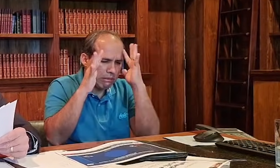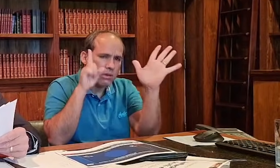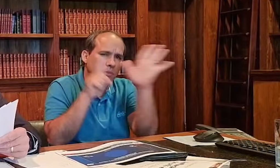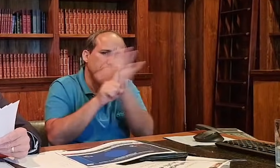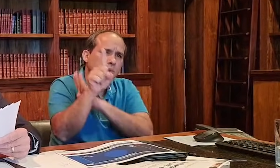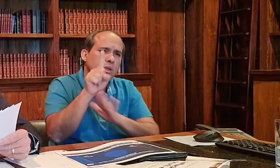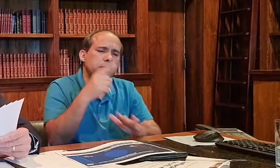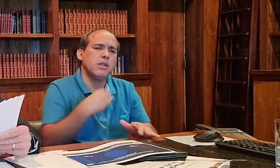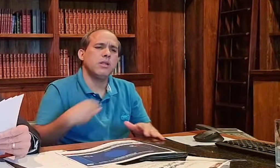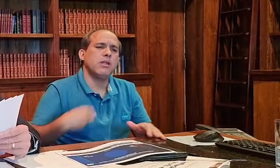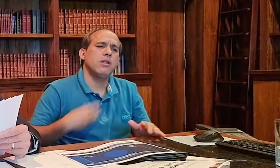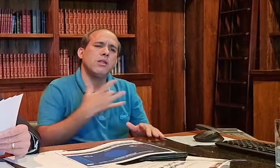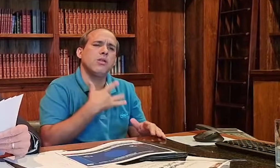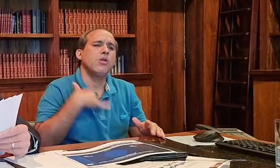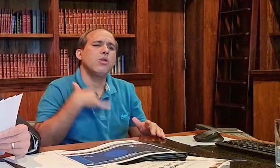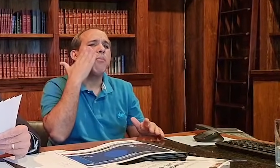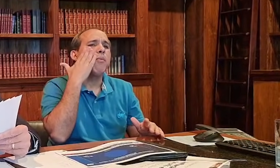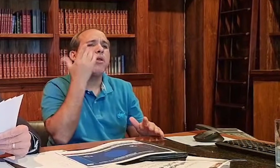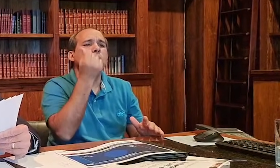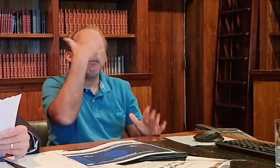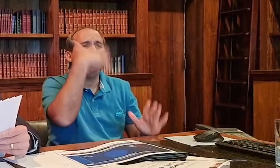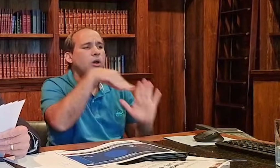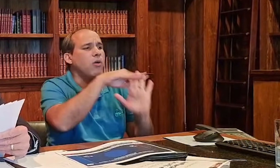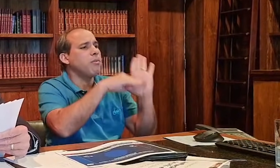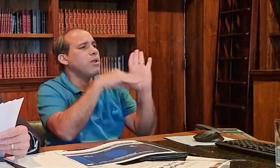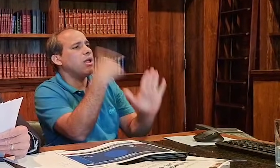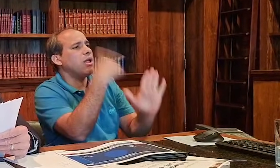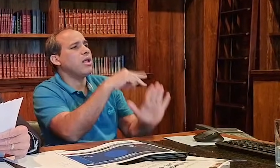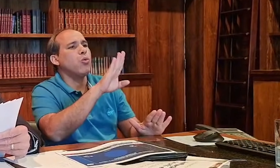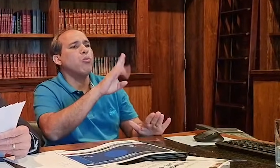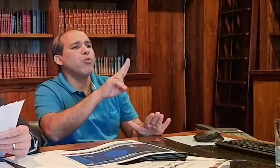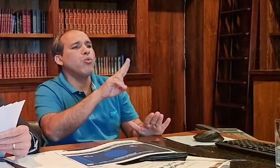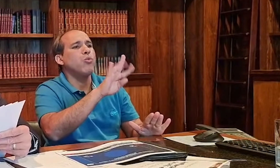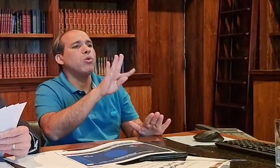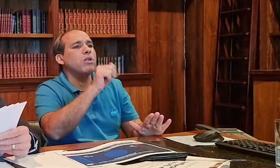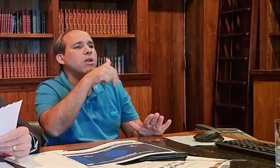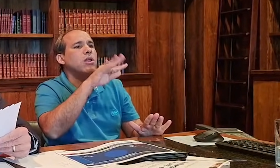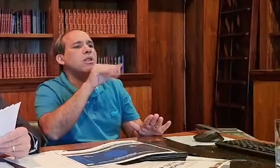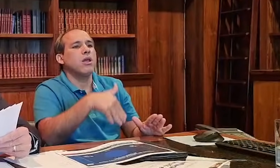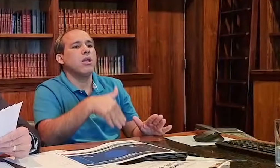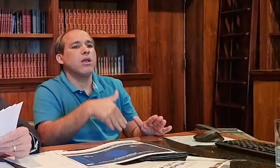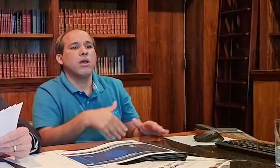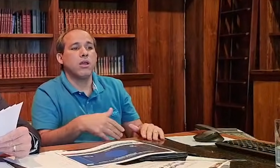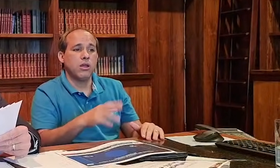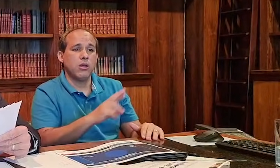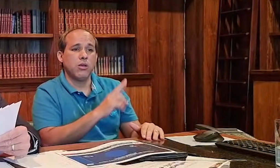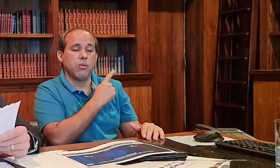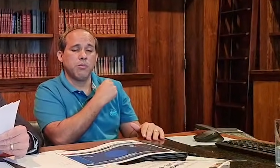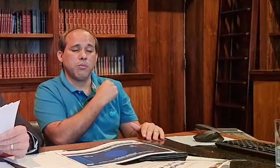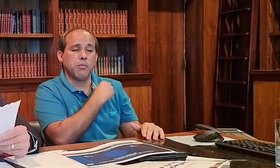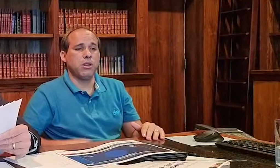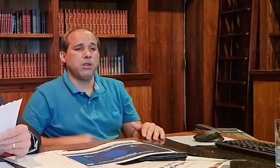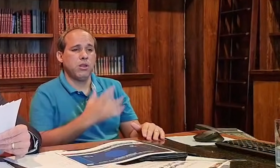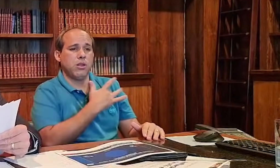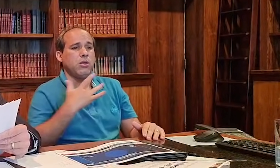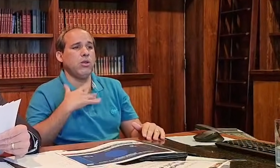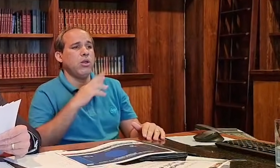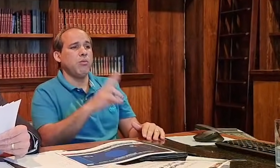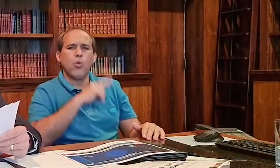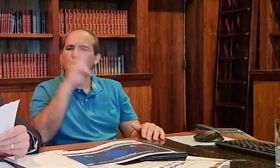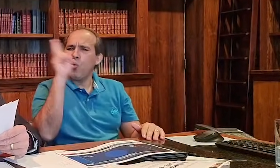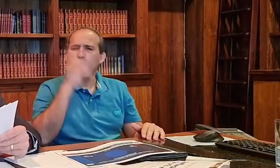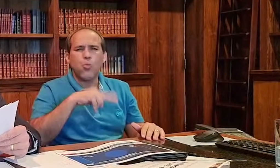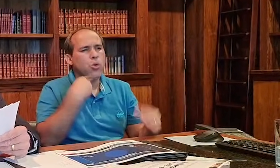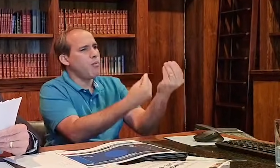qual é a planilha de preço do Butantan? Ele falou, presidente, nunca deram para nós. Sempre negaram